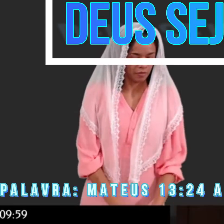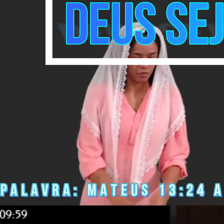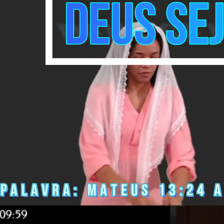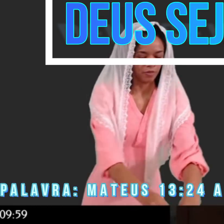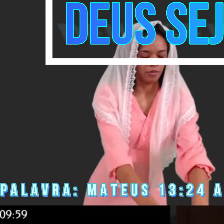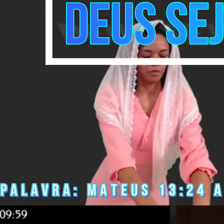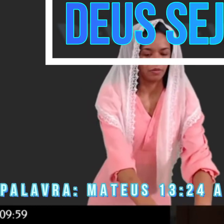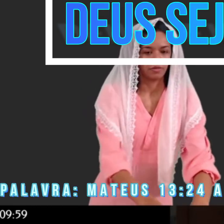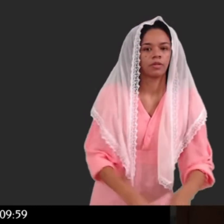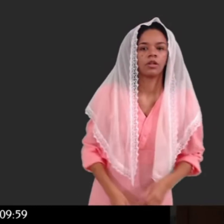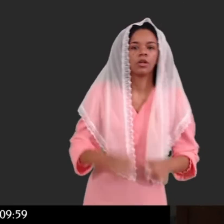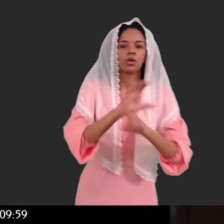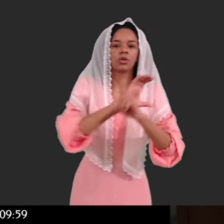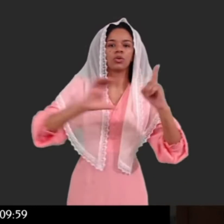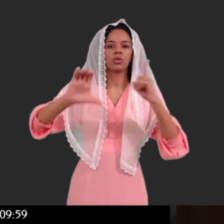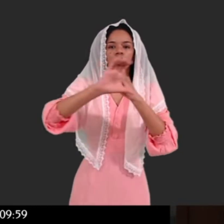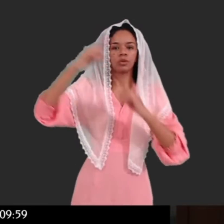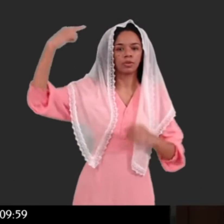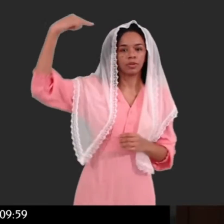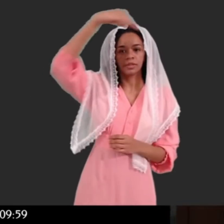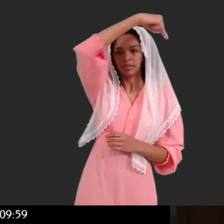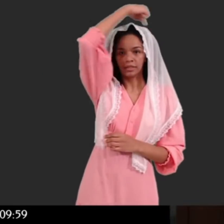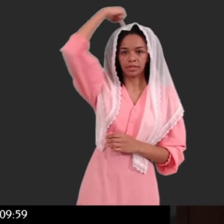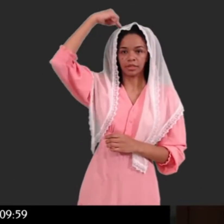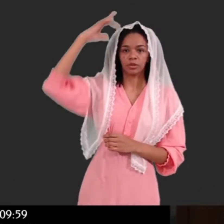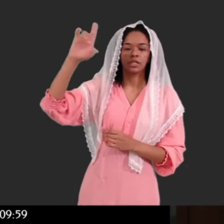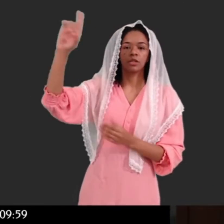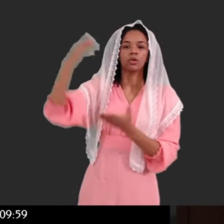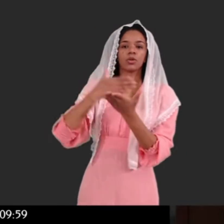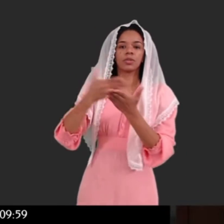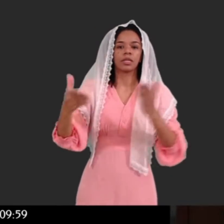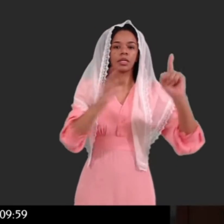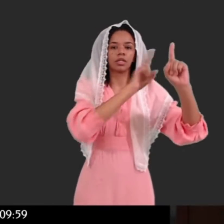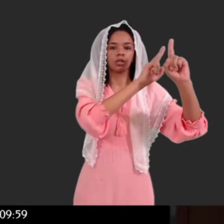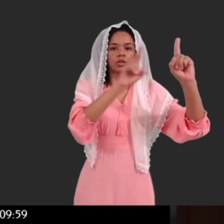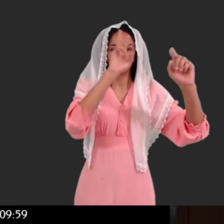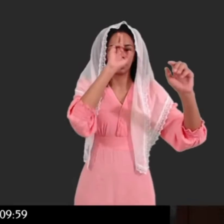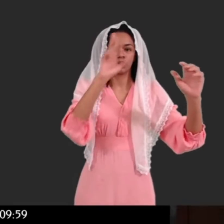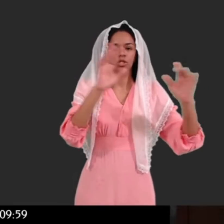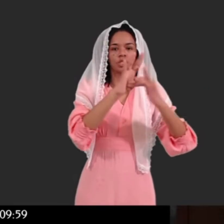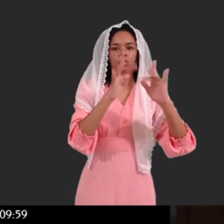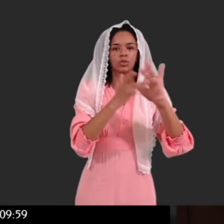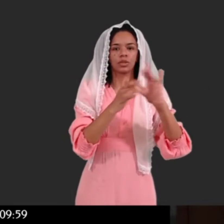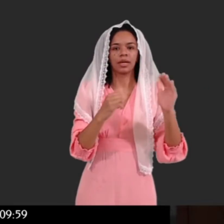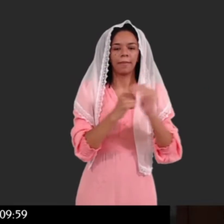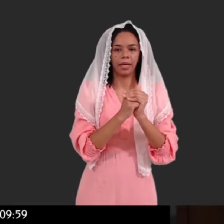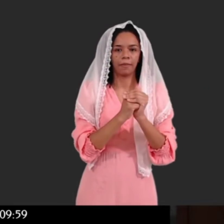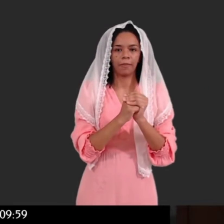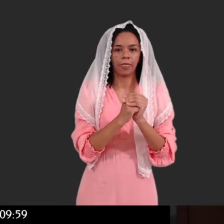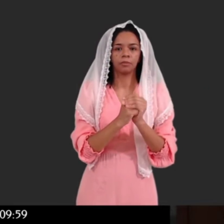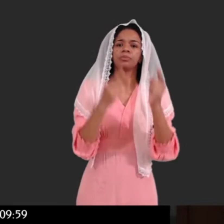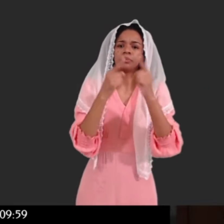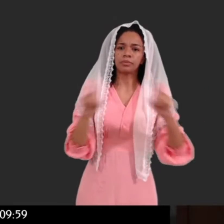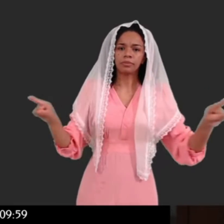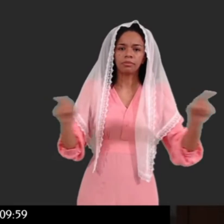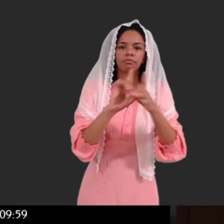Amém. Iniciamos esse santo culto a Deus, em nome do Senhor Jesus. Amém. Quem tem um